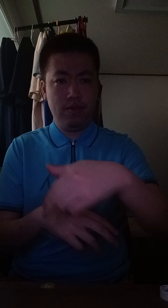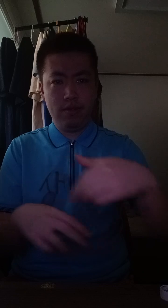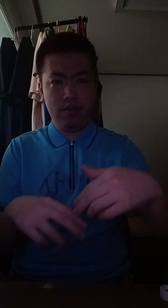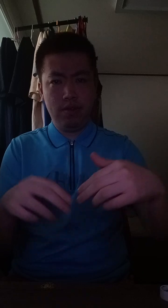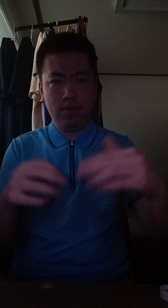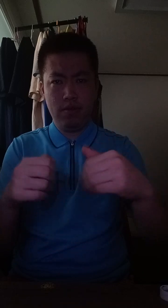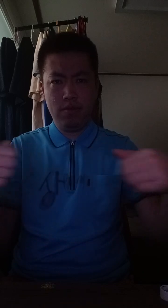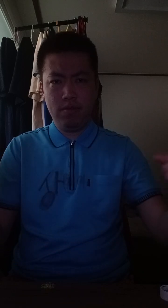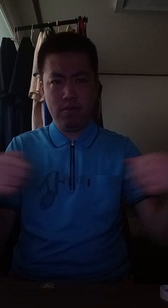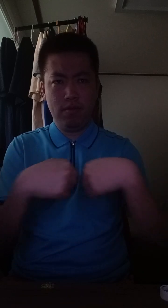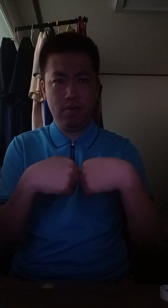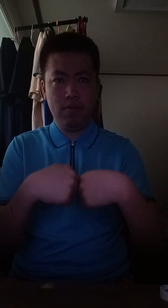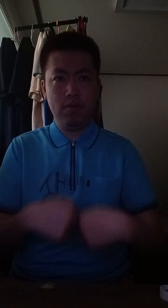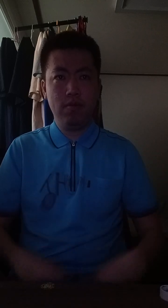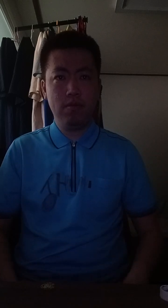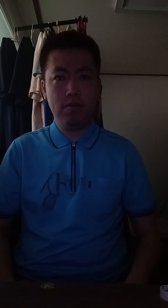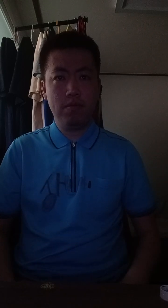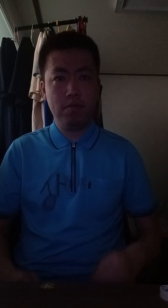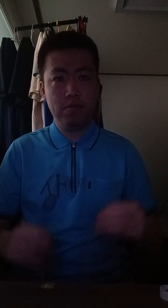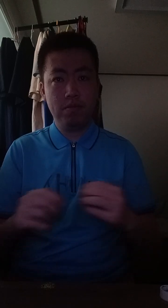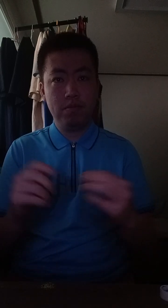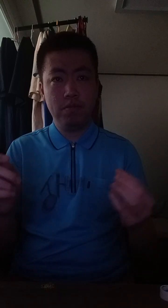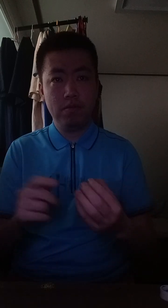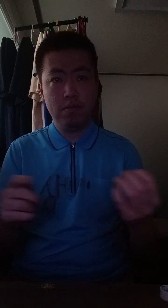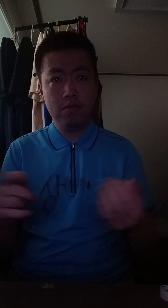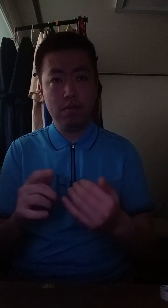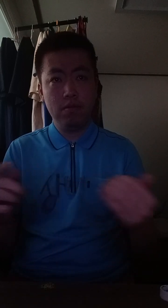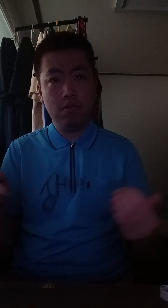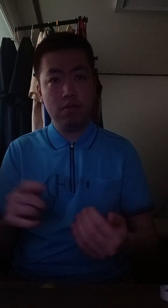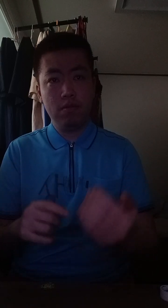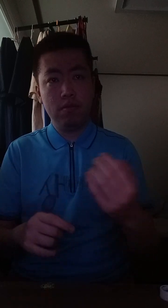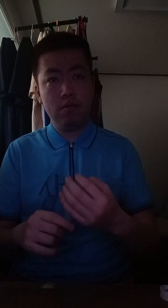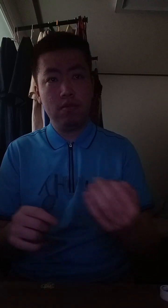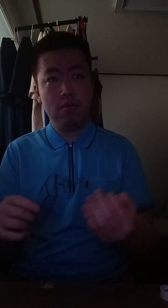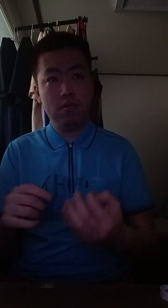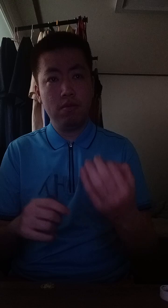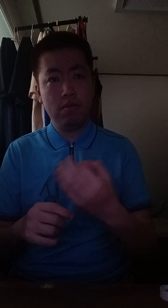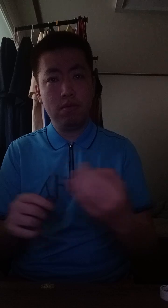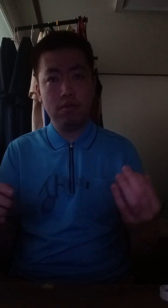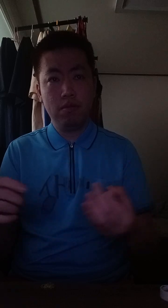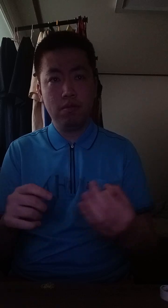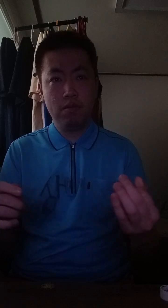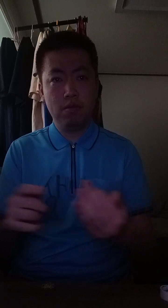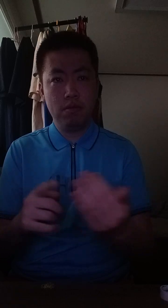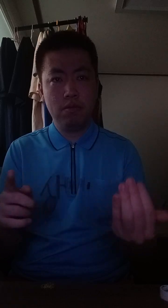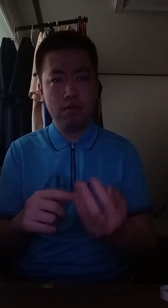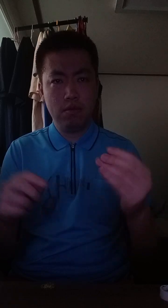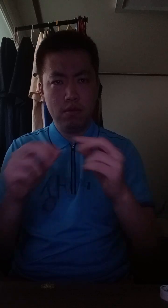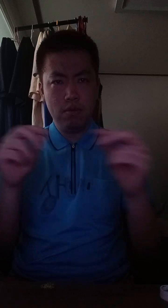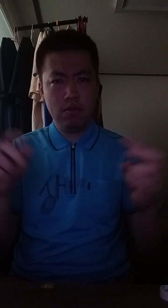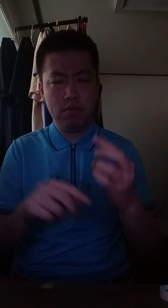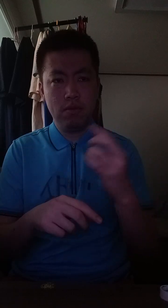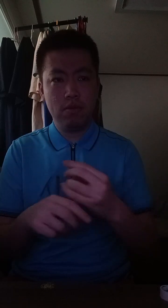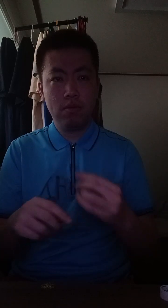그대로 부딪혔습니다. 사고가 난 전동차 내부입니다. 달려오는 전동차 속도로 인해 이 칸의 유리창은 모두 산산조각 났습니다.